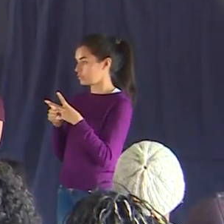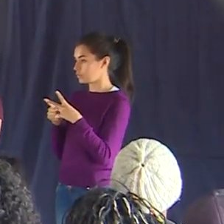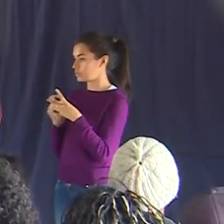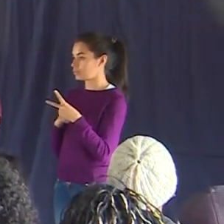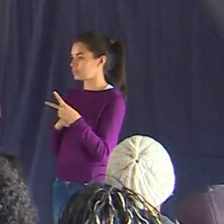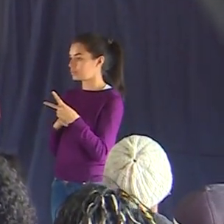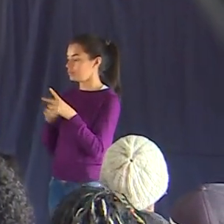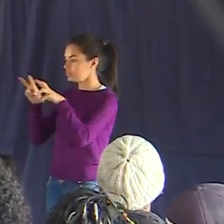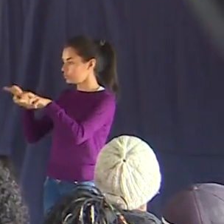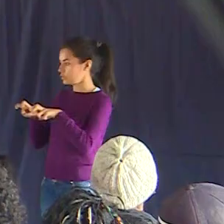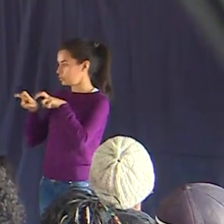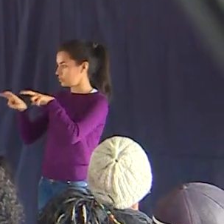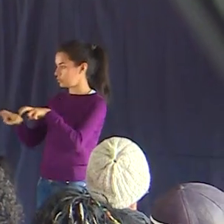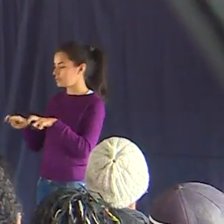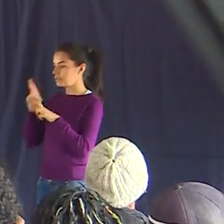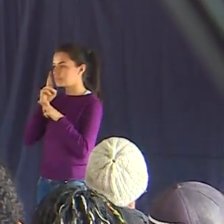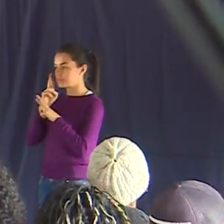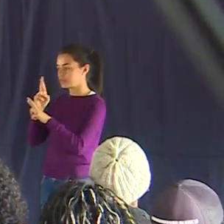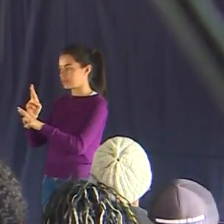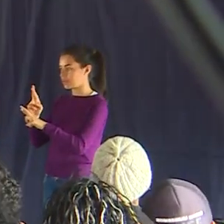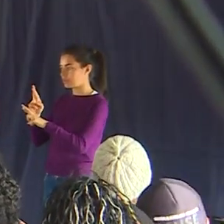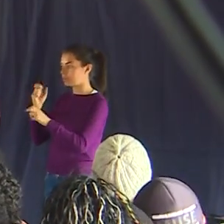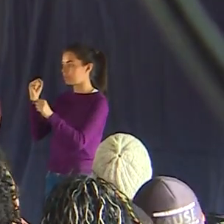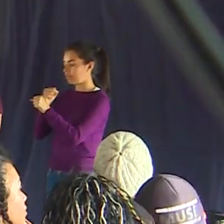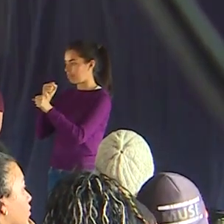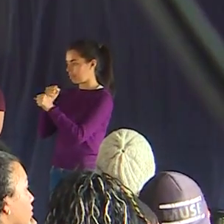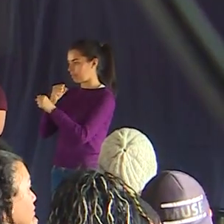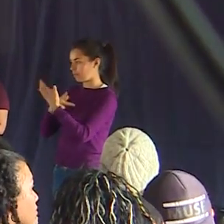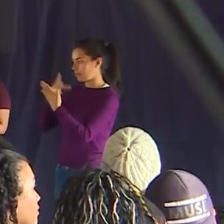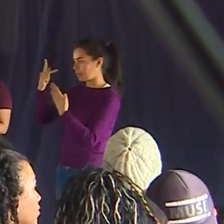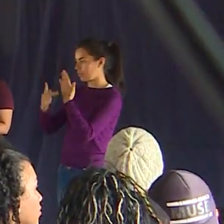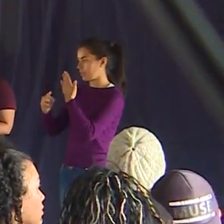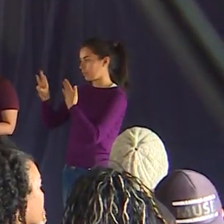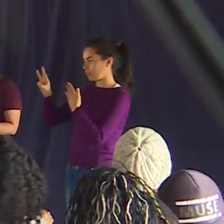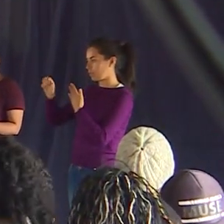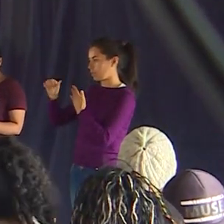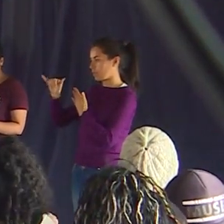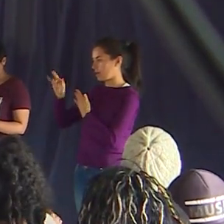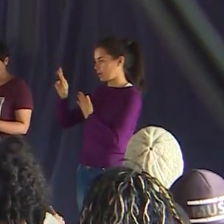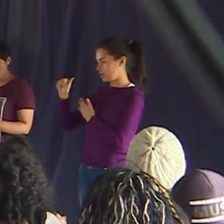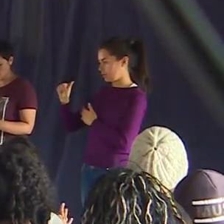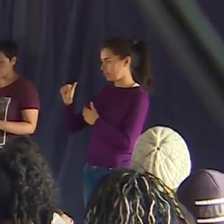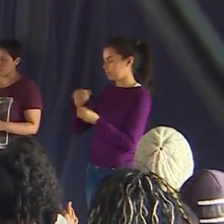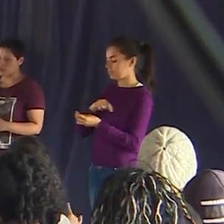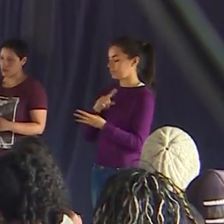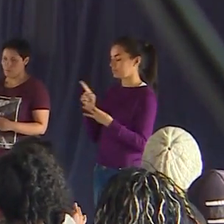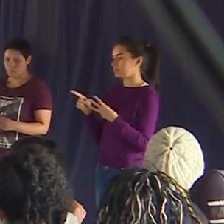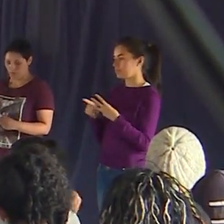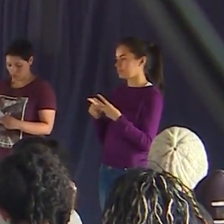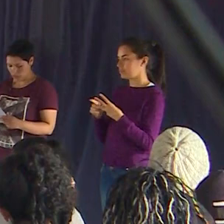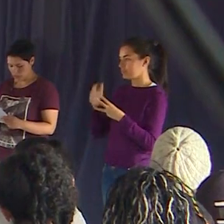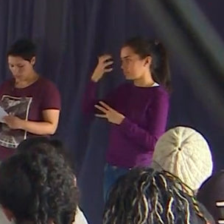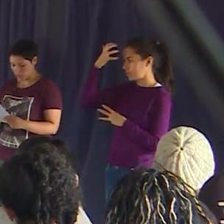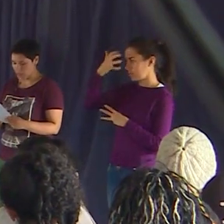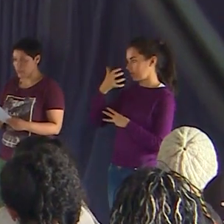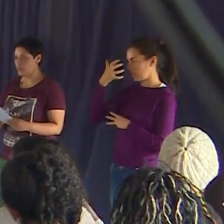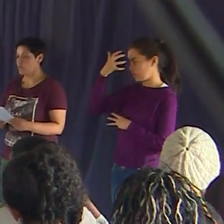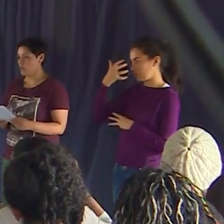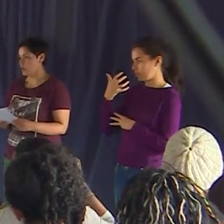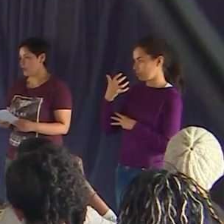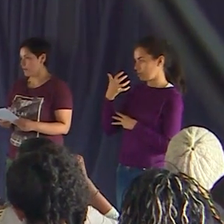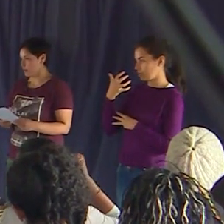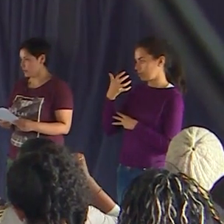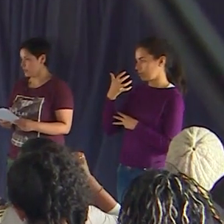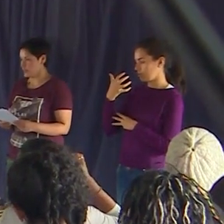con la huerta y labores de reconocimiento y trabajo en el proyecto Guaira, seguido de la evaluación y